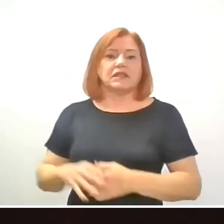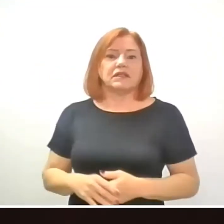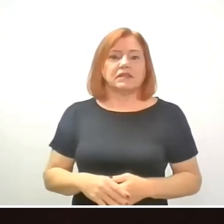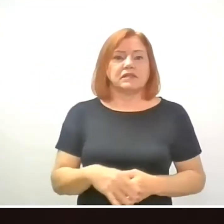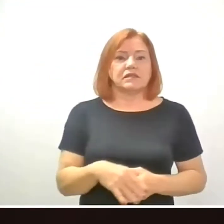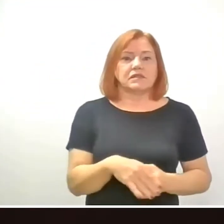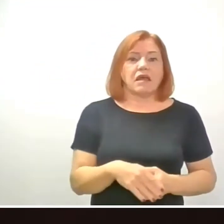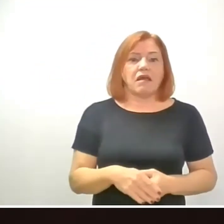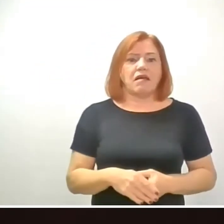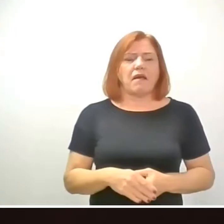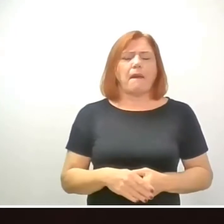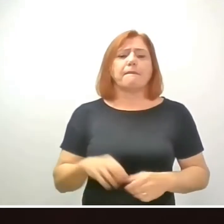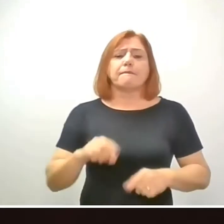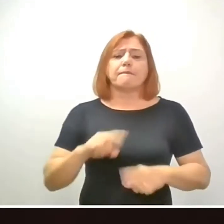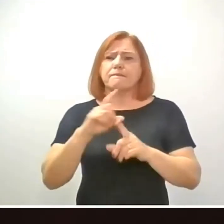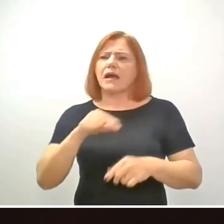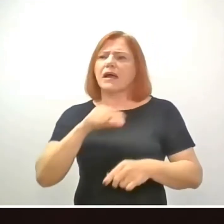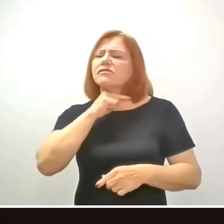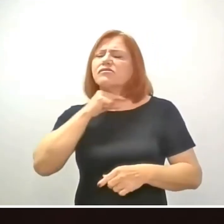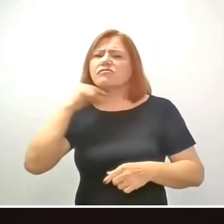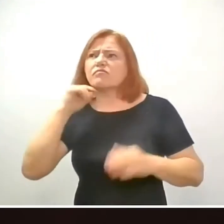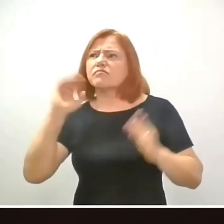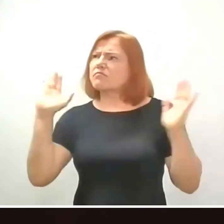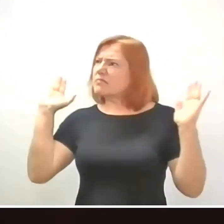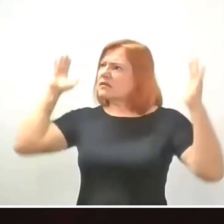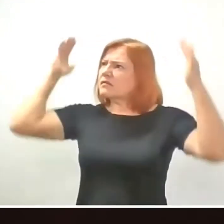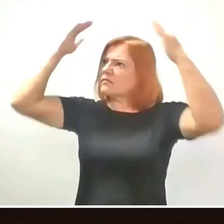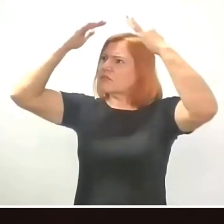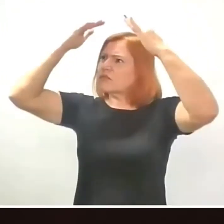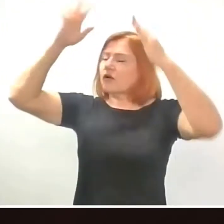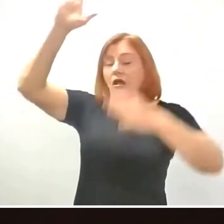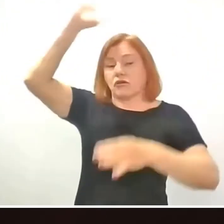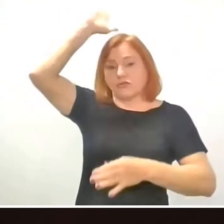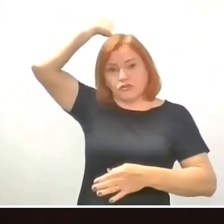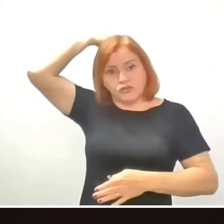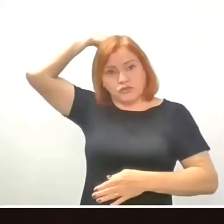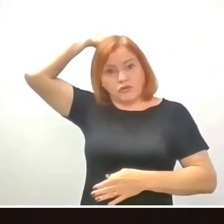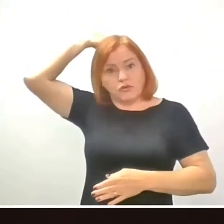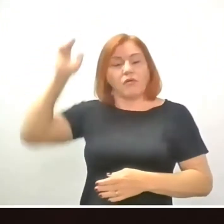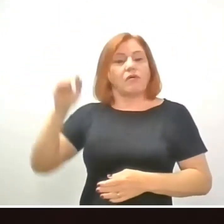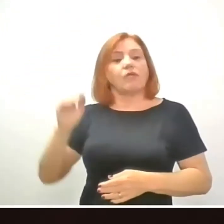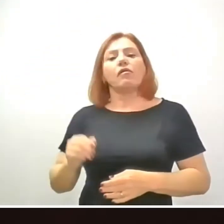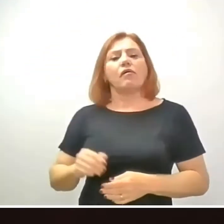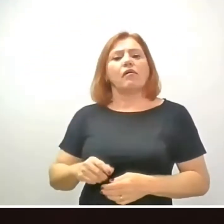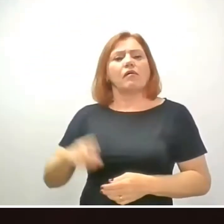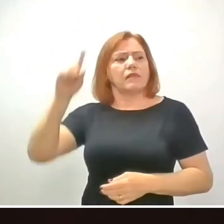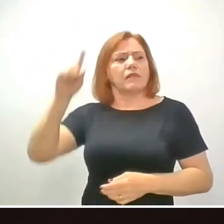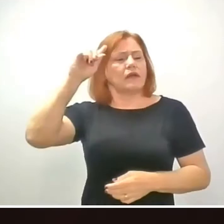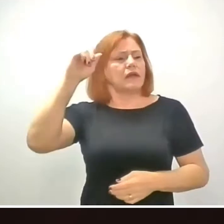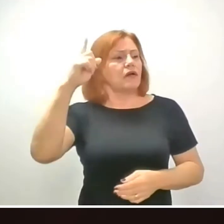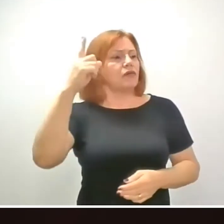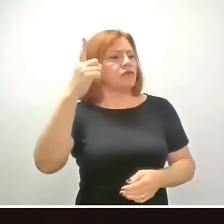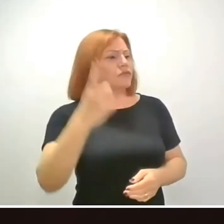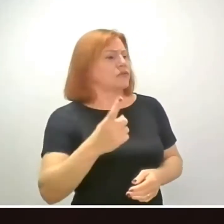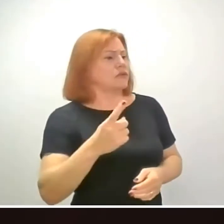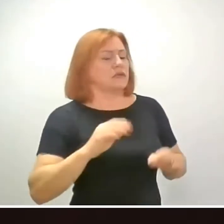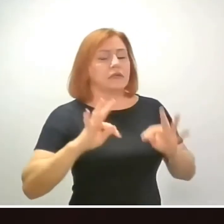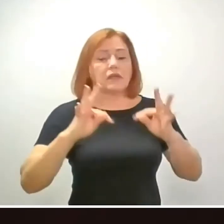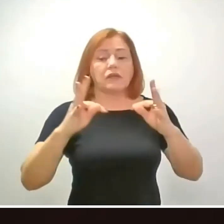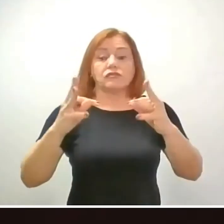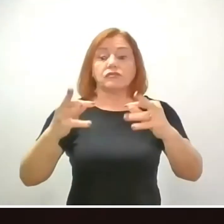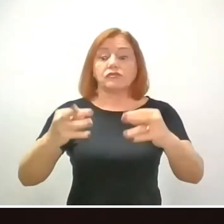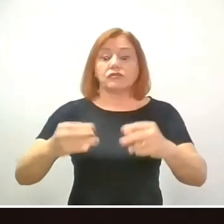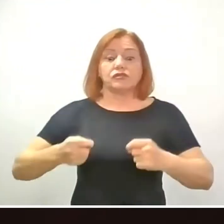bispo de Roma. Então, se estabeleceu o bispo de Roma como o chefe de toda a igreja, né,